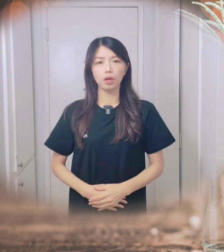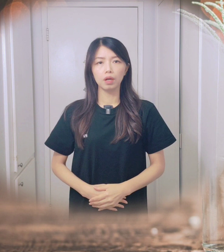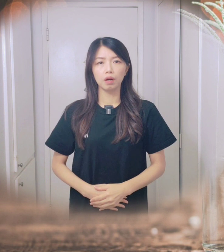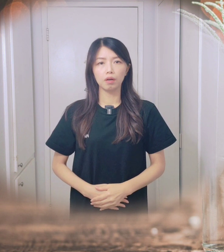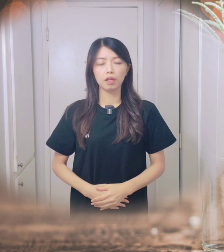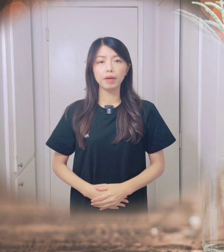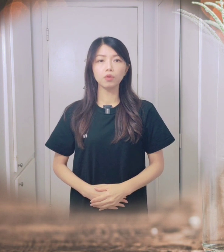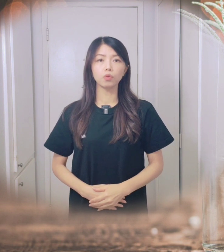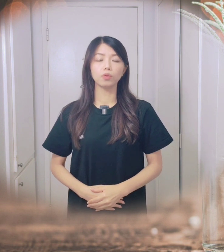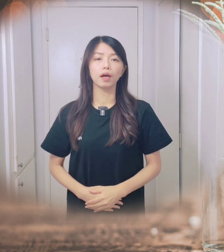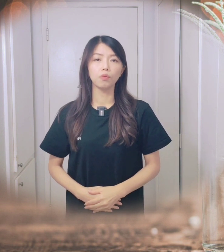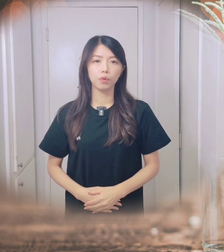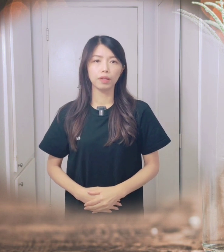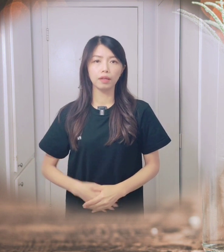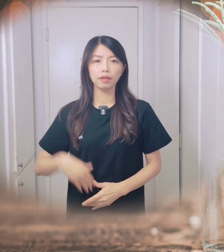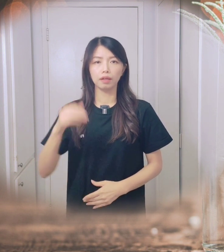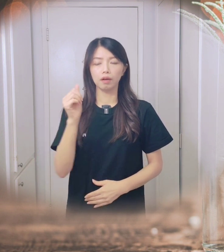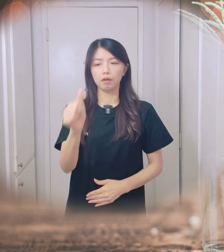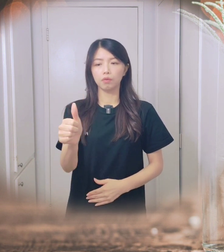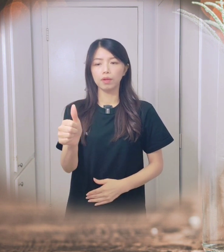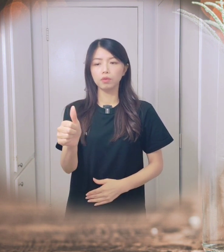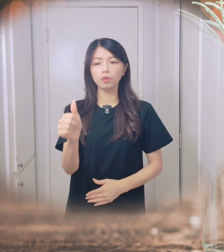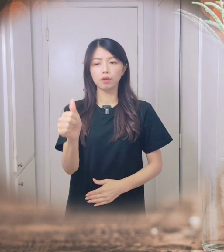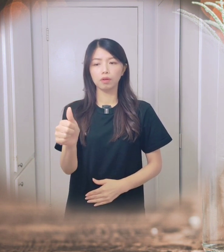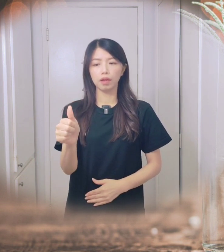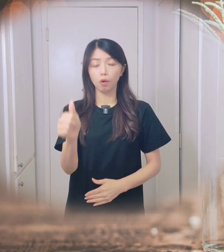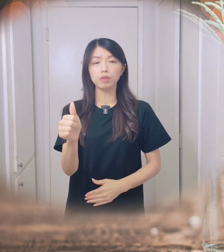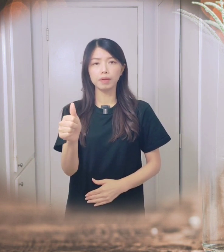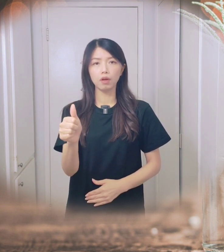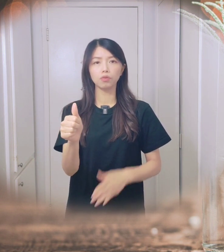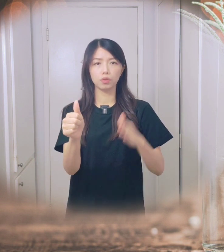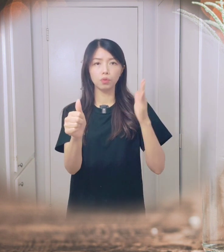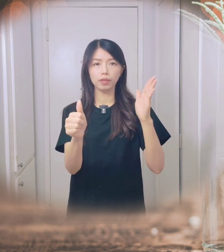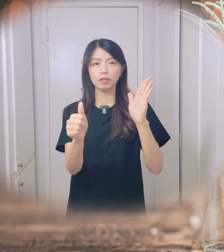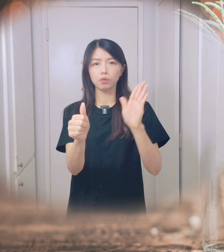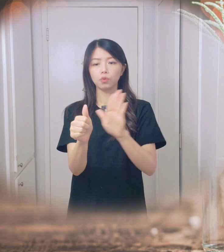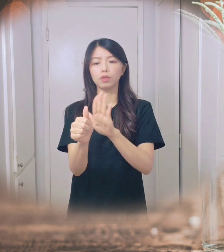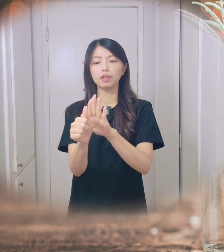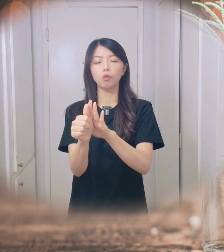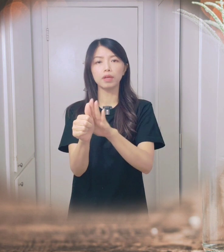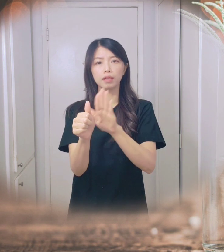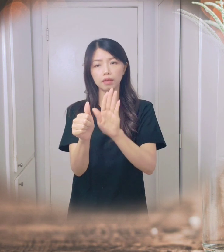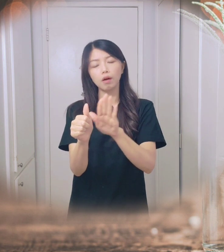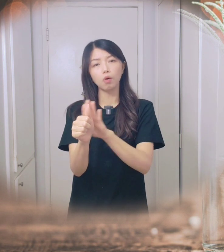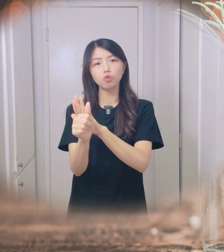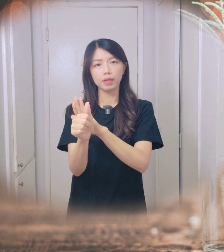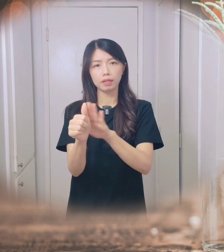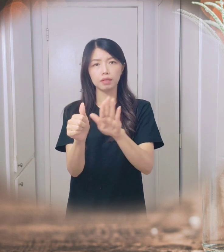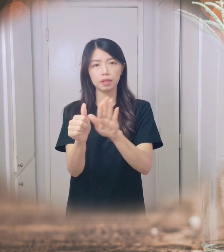위로. 일반적으로 내가 위로할 때는 왼손이 이렇게 엄지만 세워주시고 다른 손으로 이 엄지